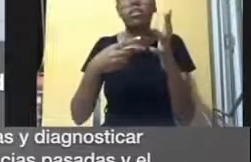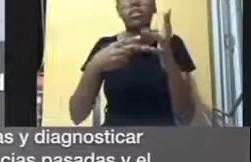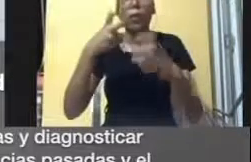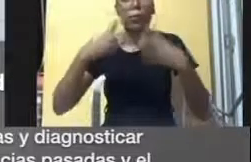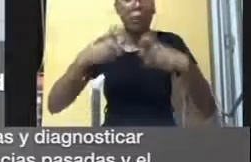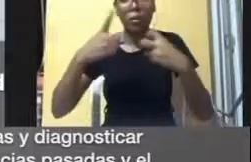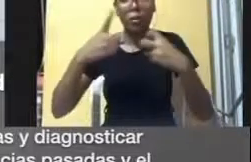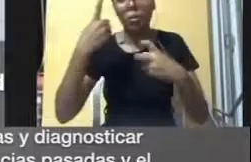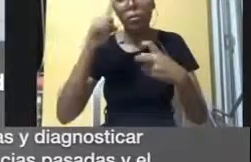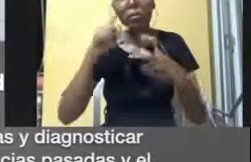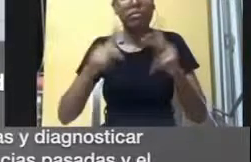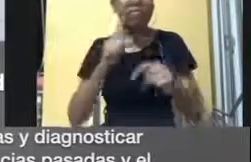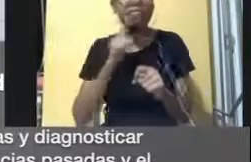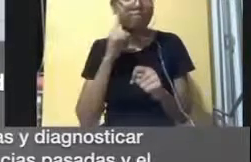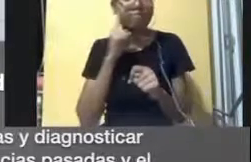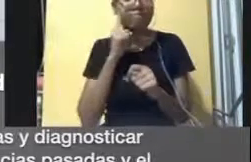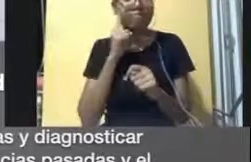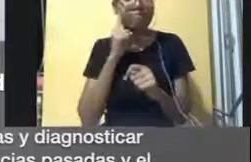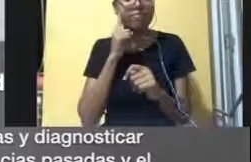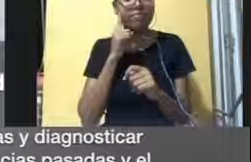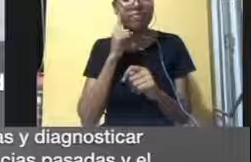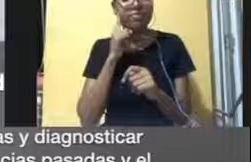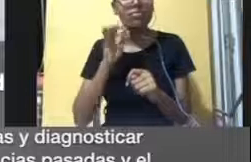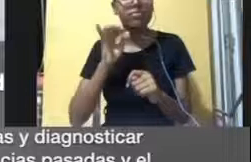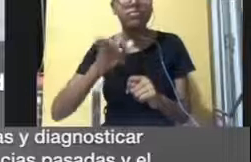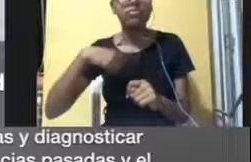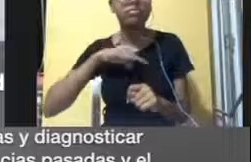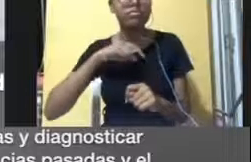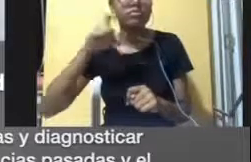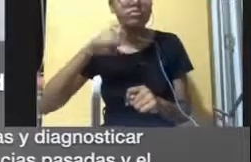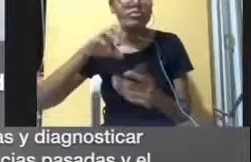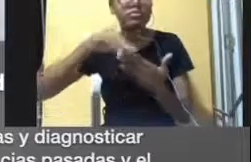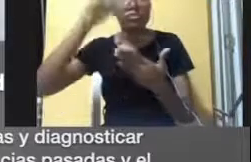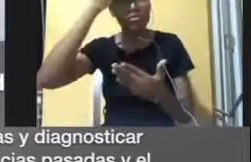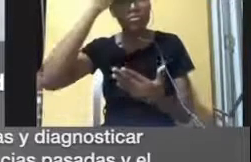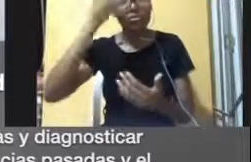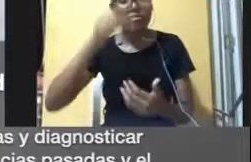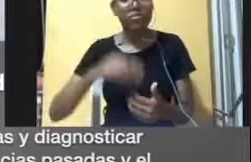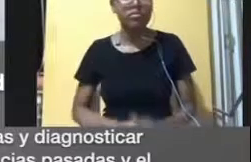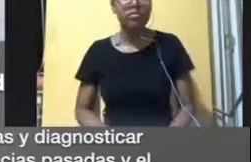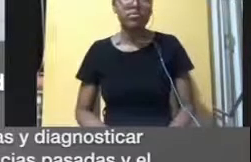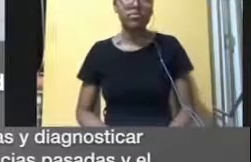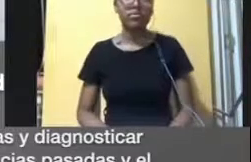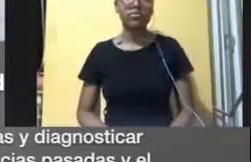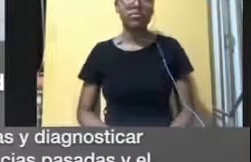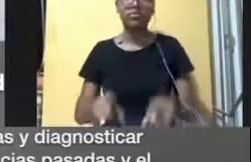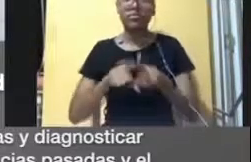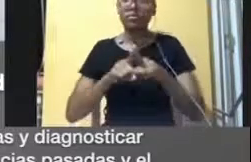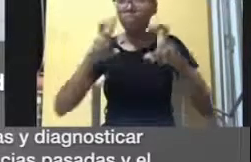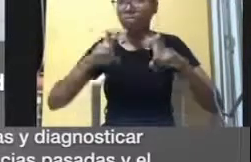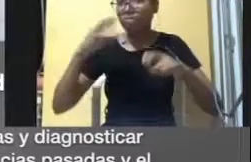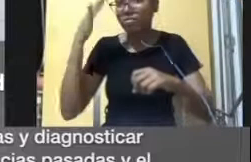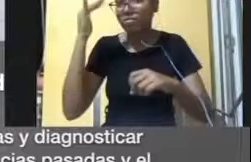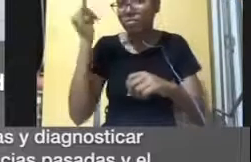necesariamente. Eso tenemos que verlo y pues investigar la razón. También, la última cosa aquí, como